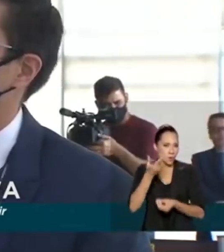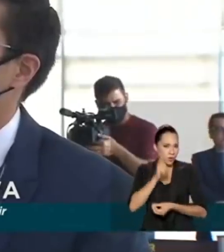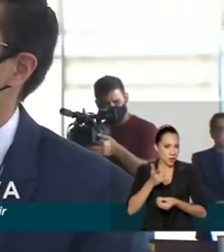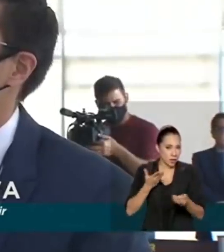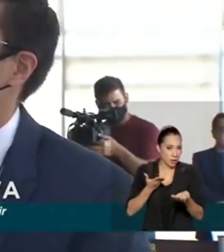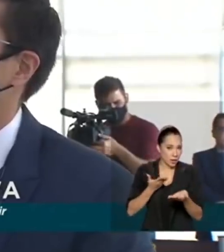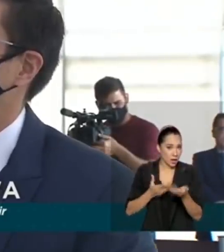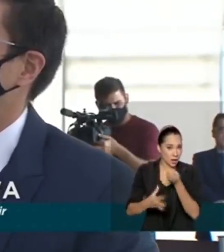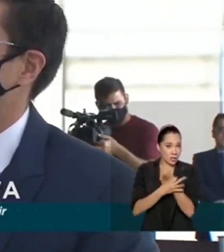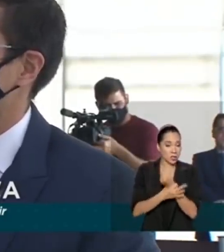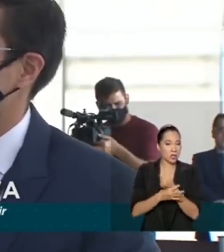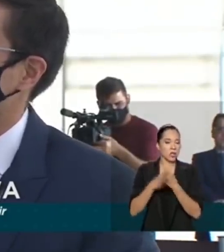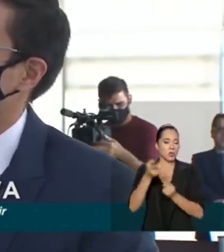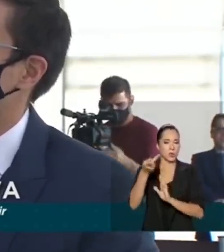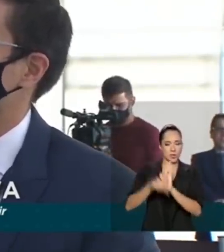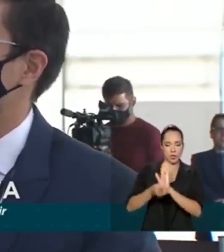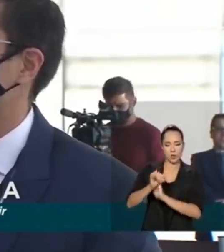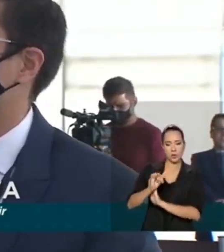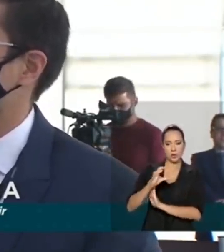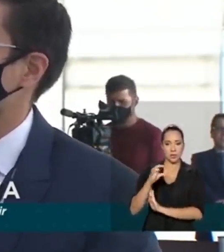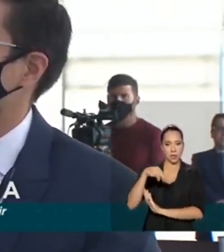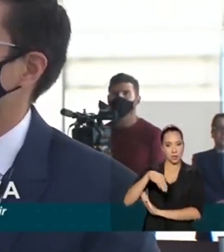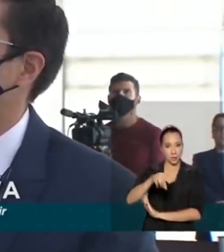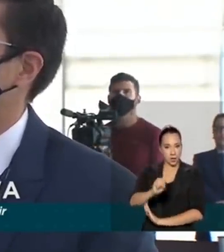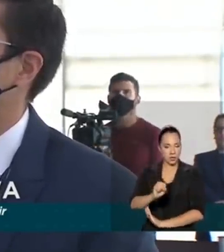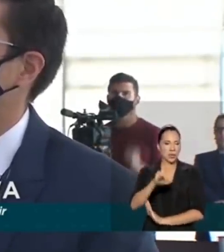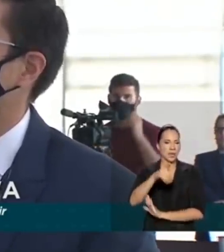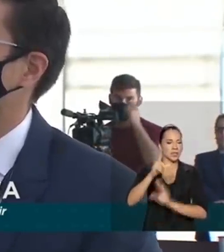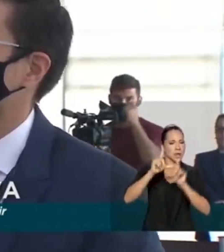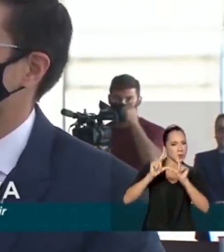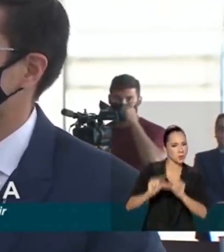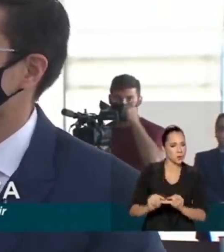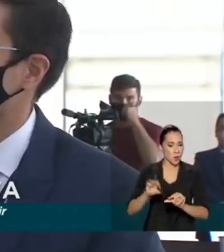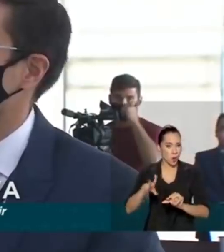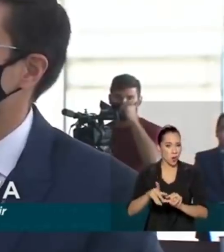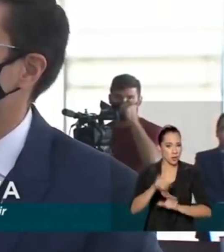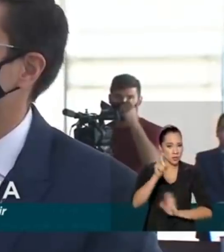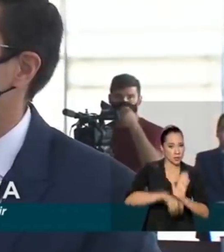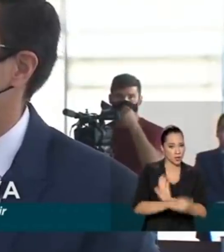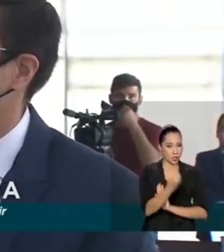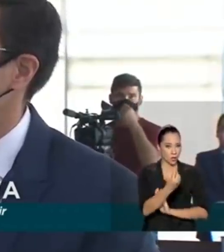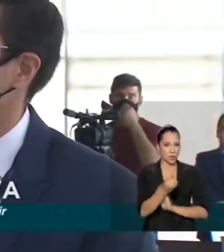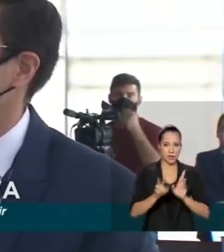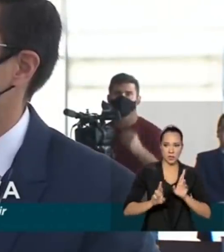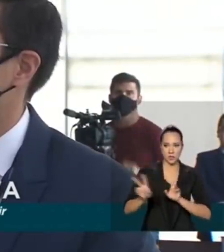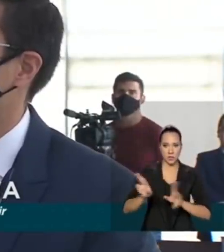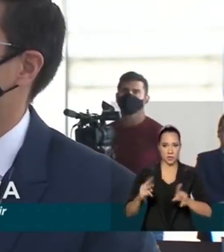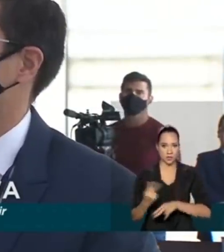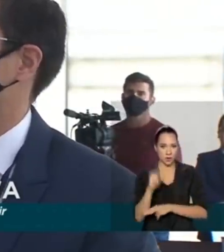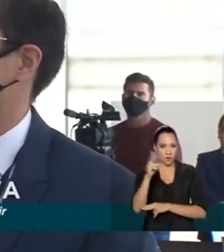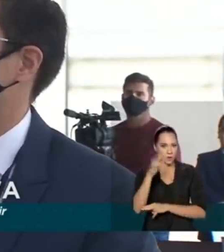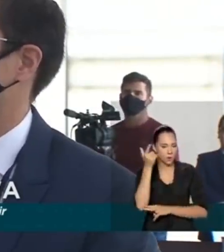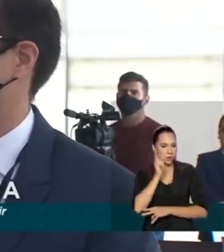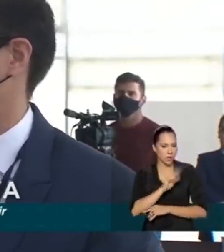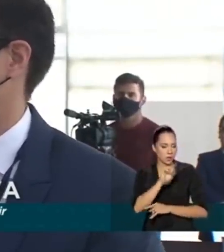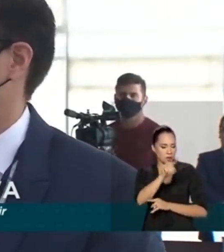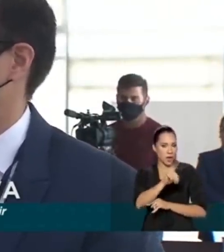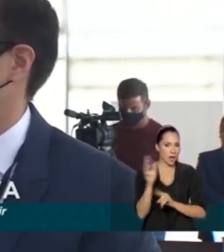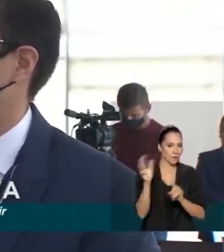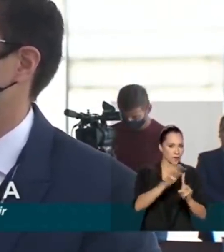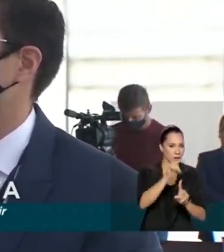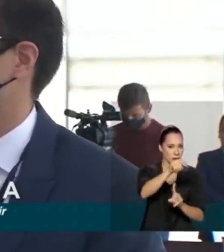do ICMS, que essa redução ou essa tarifa única, que essa diferença de preço vá chegar na bomba, já